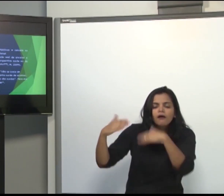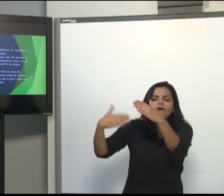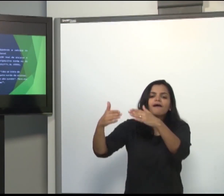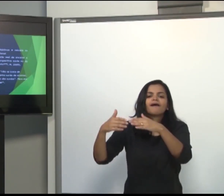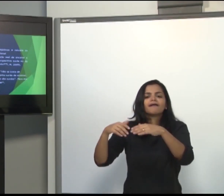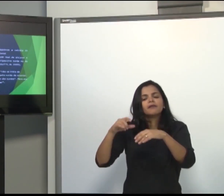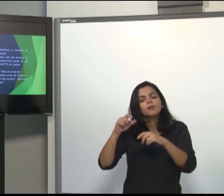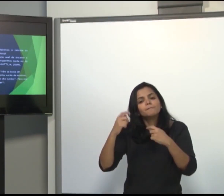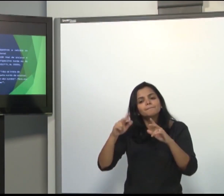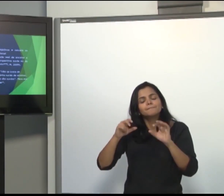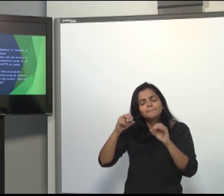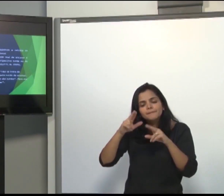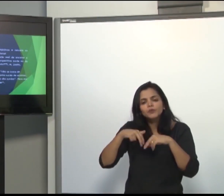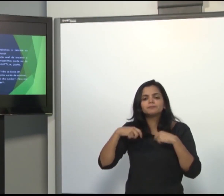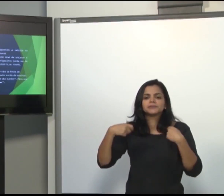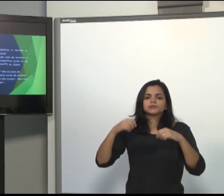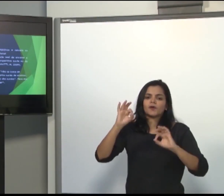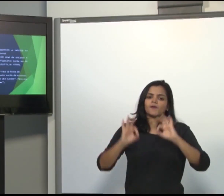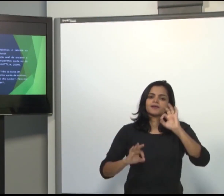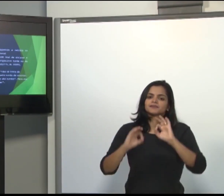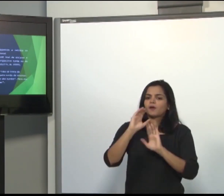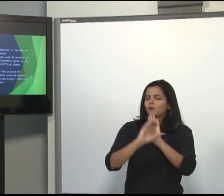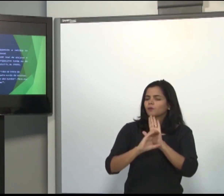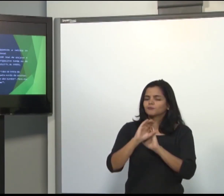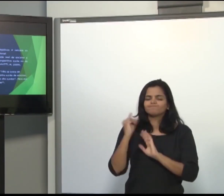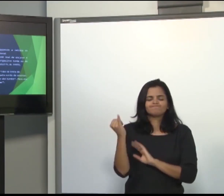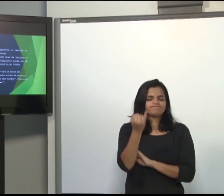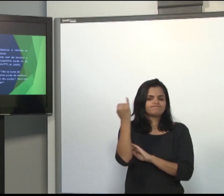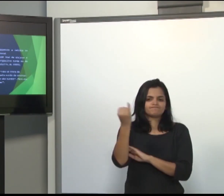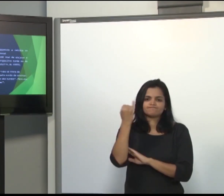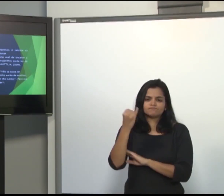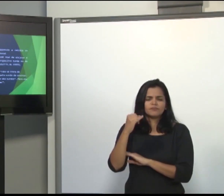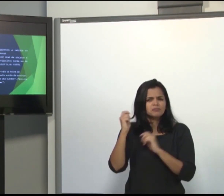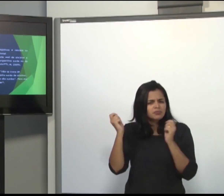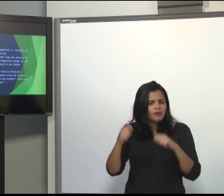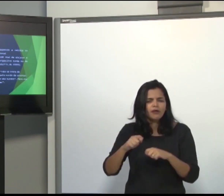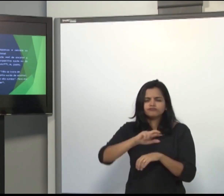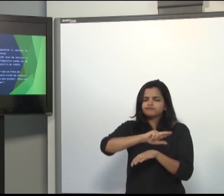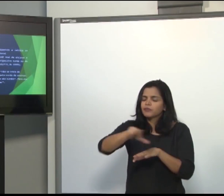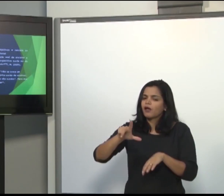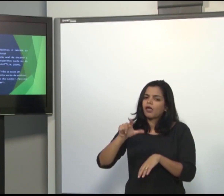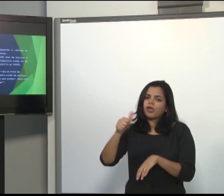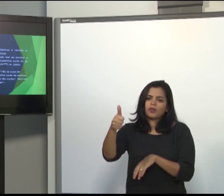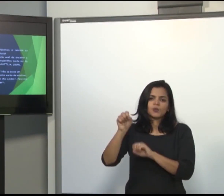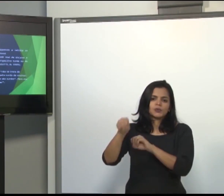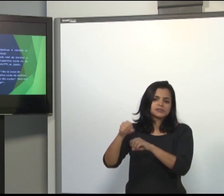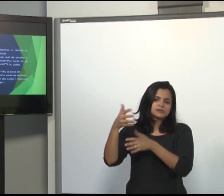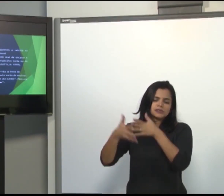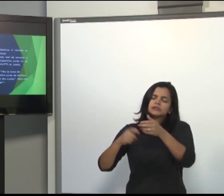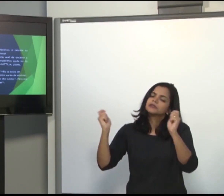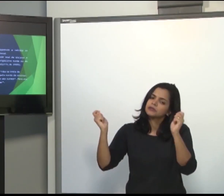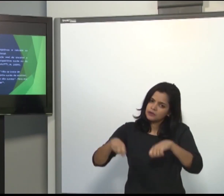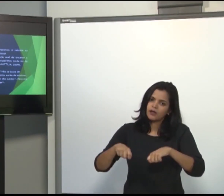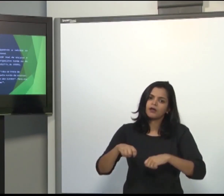Então, você precisa organizar o currículo, isso é muito importante no processo de ensino.